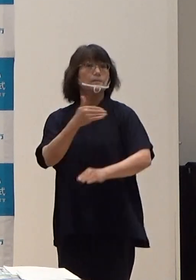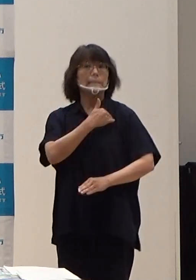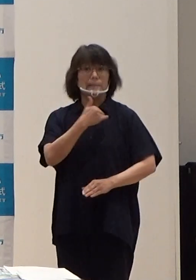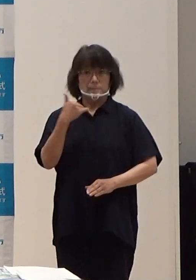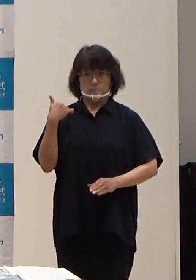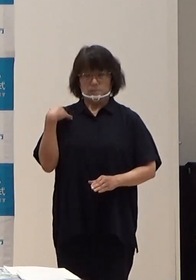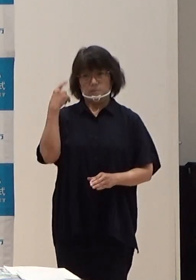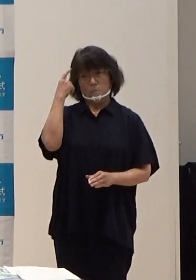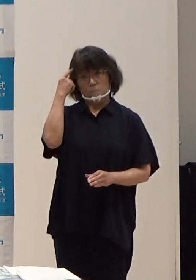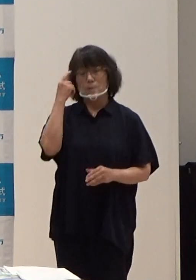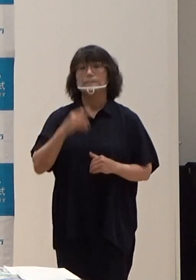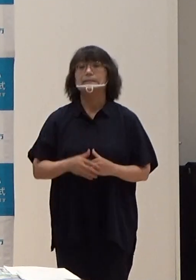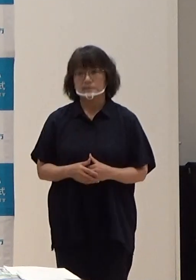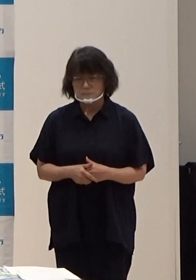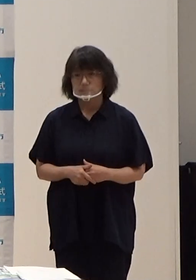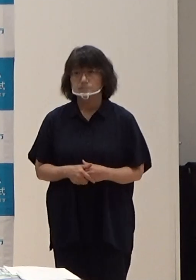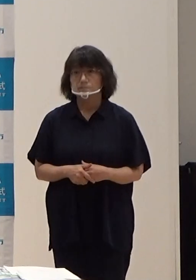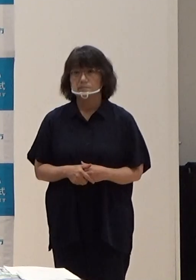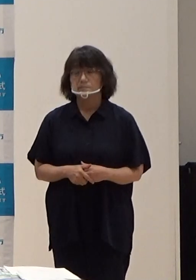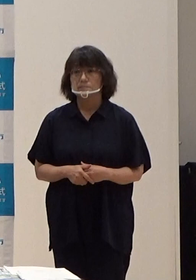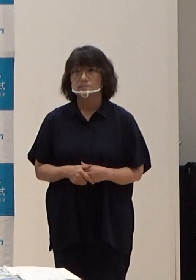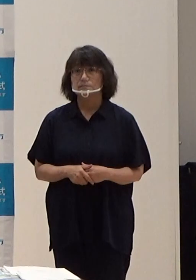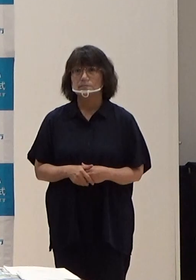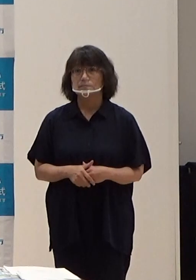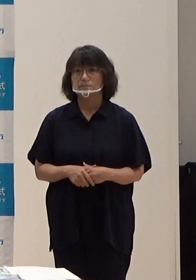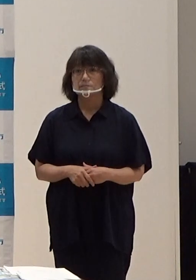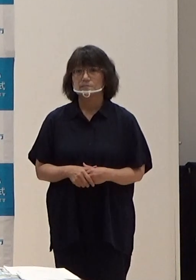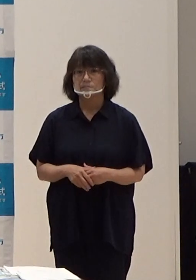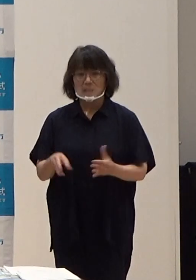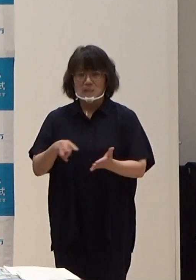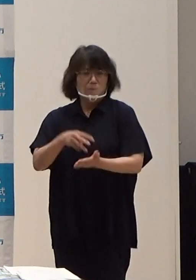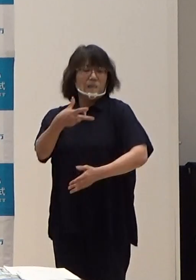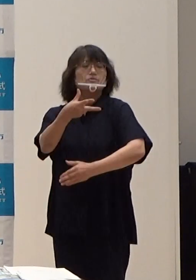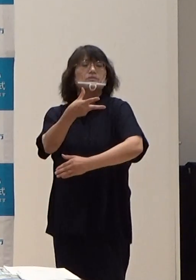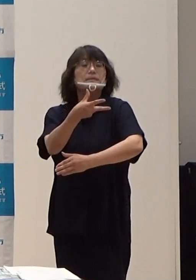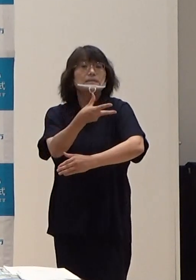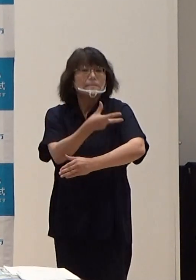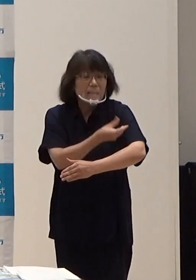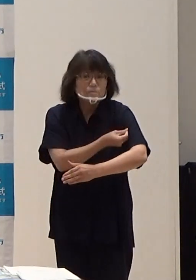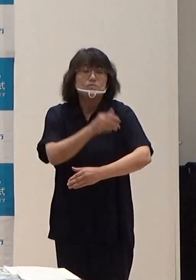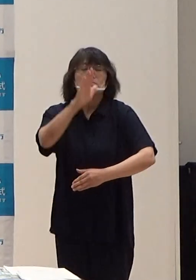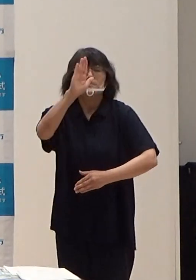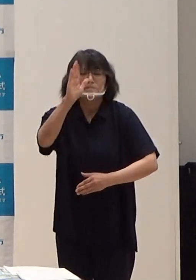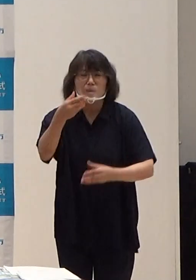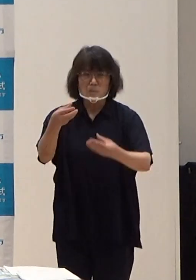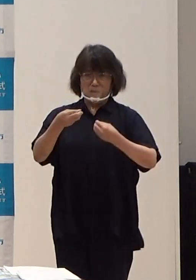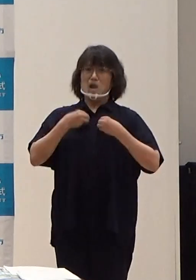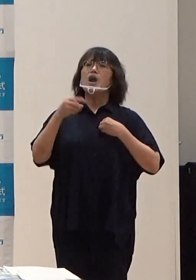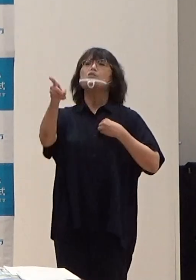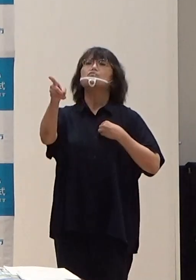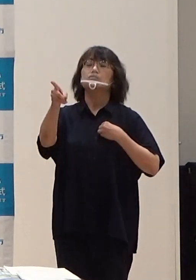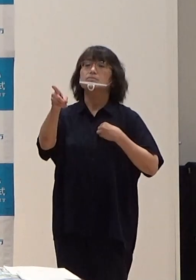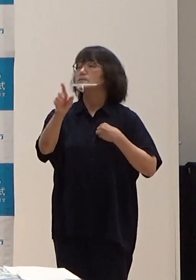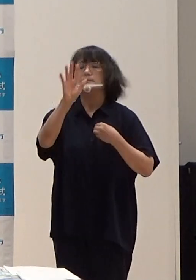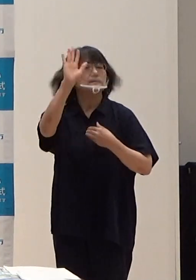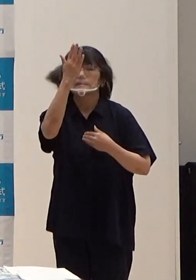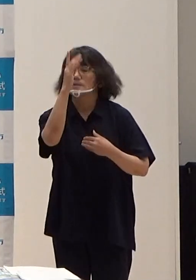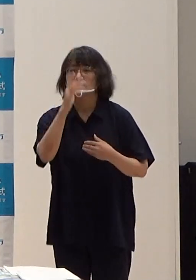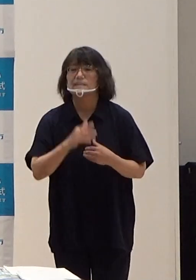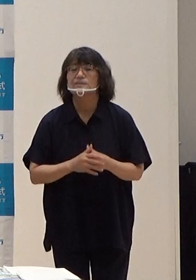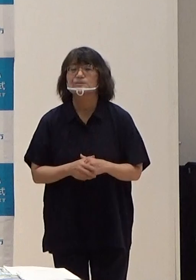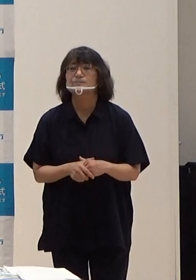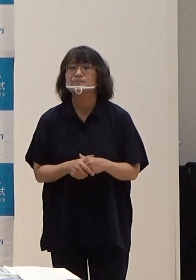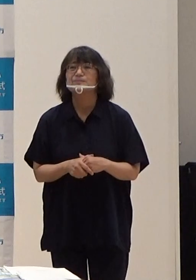ます。ワクチン接種してもなってるじゃないかではなくて、ワクチン接種しても罹患される場合あります